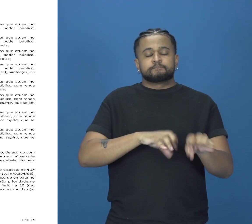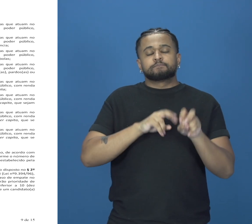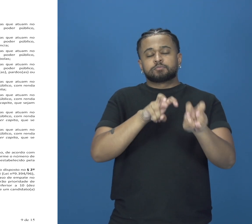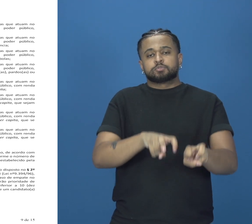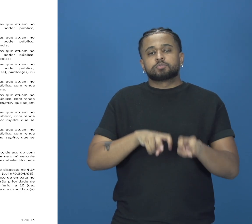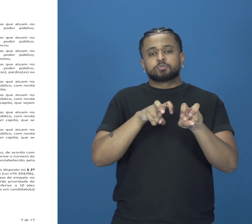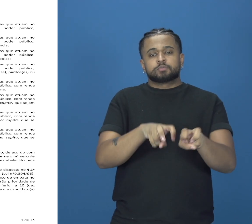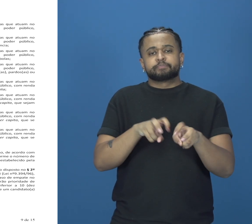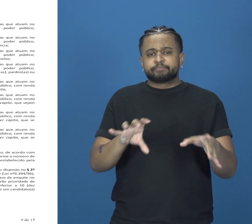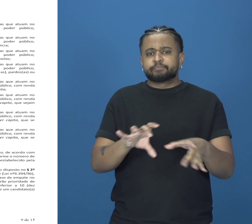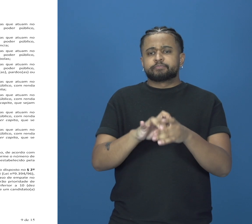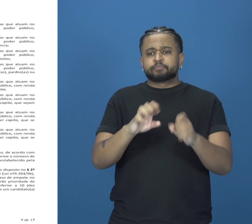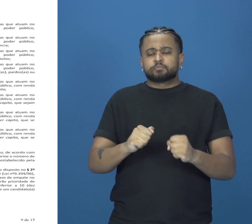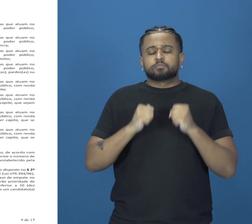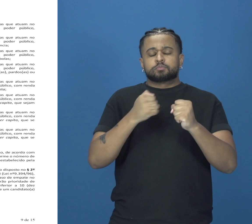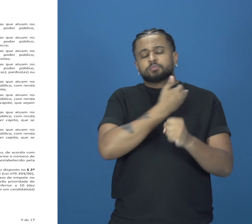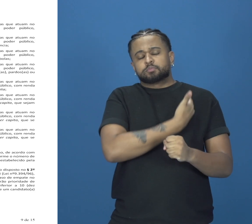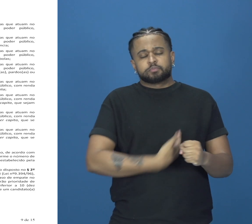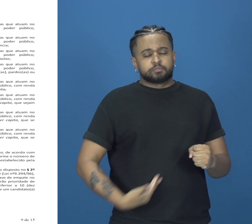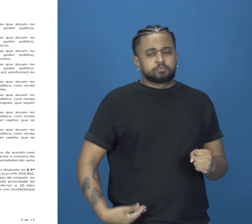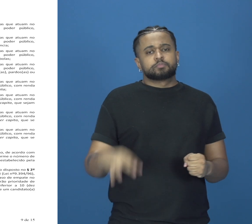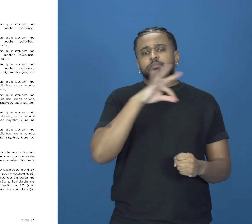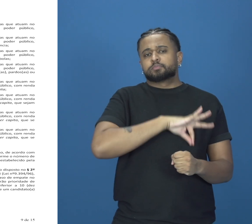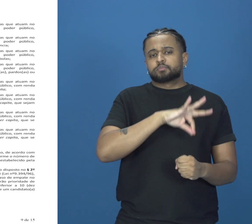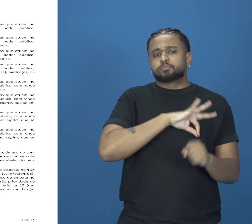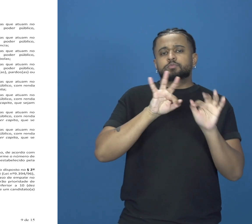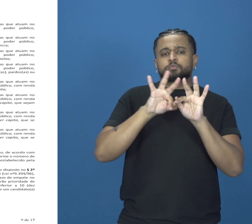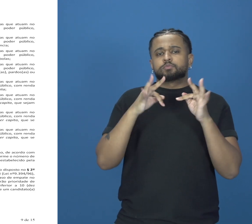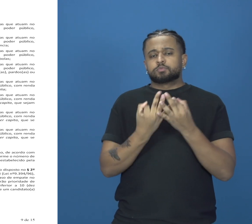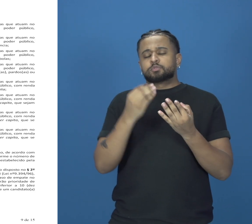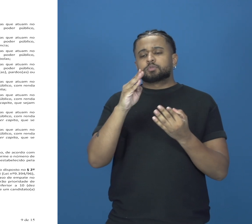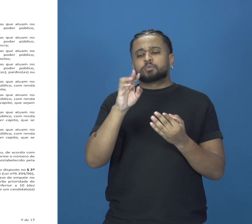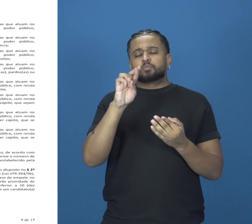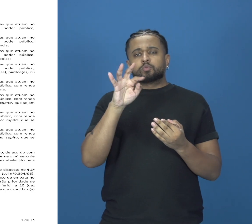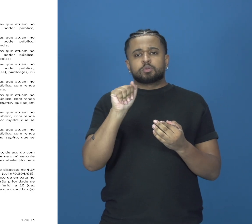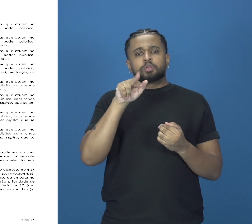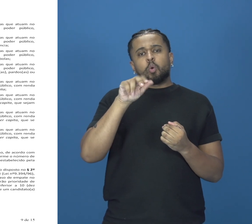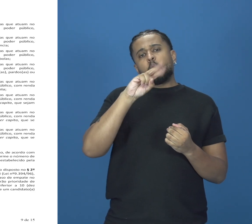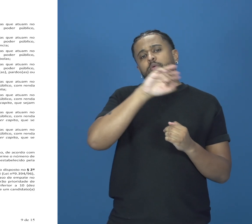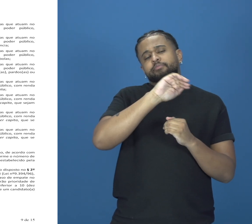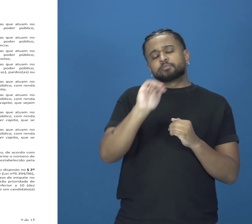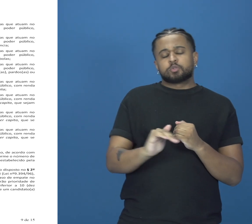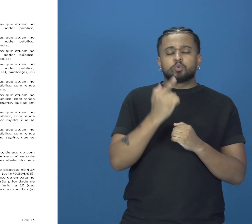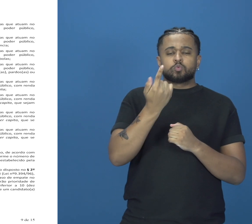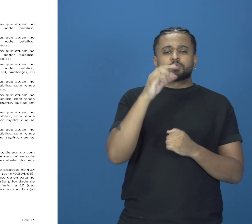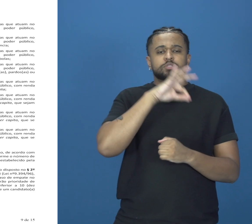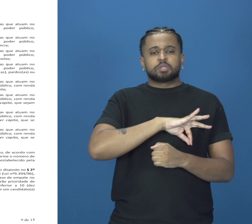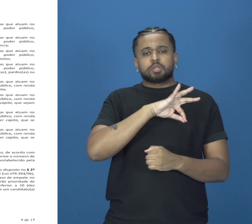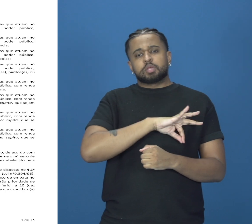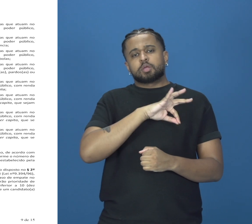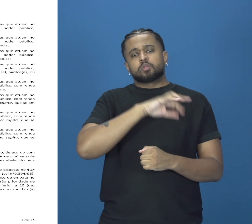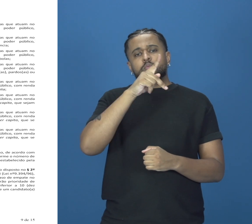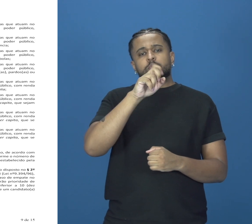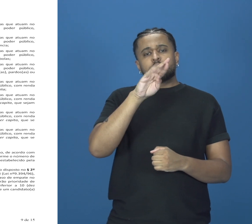campo, conveniadas com o poder público, com renda familiar bruta igual ou inferior a um salário mínimo